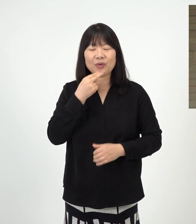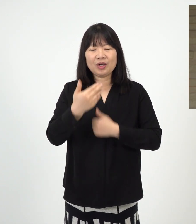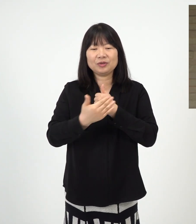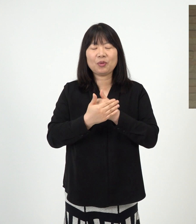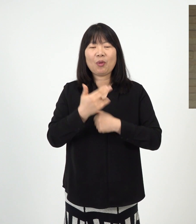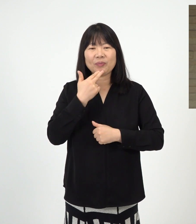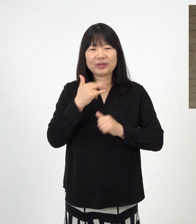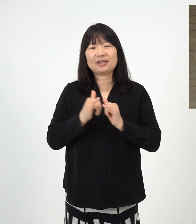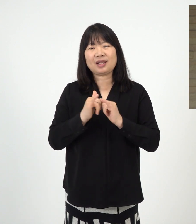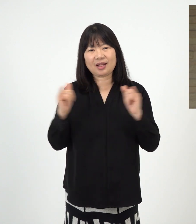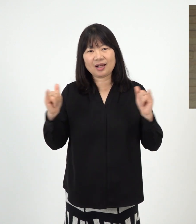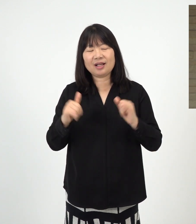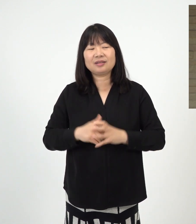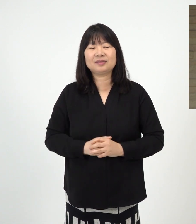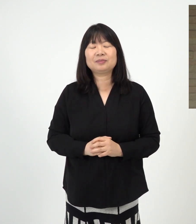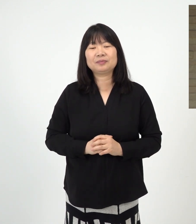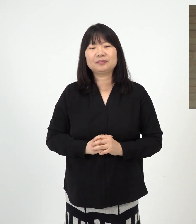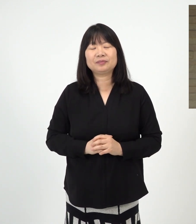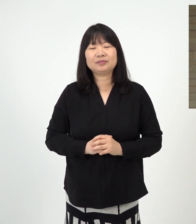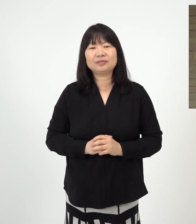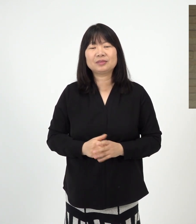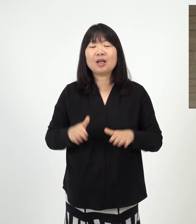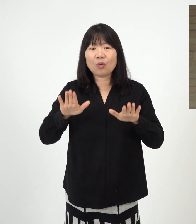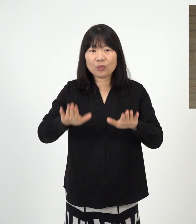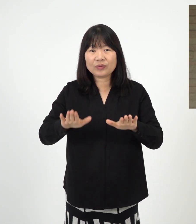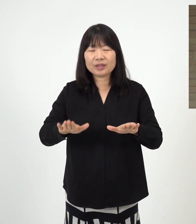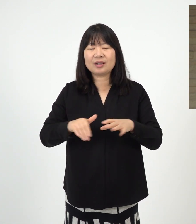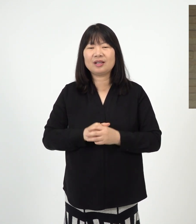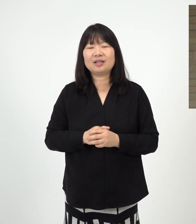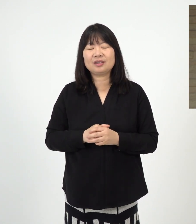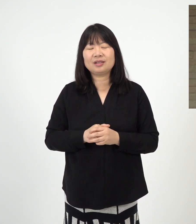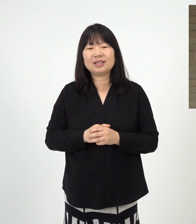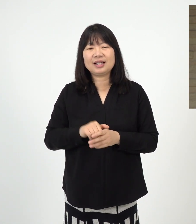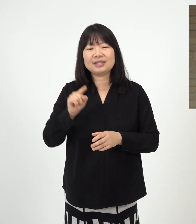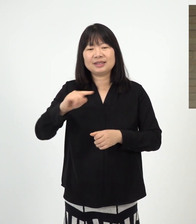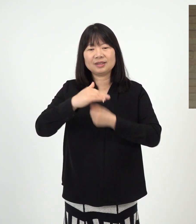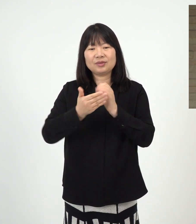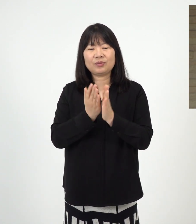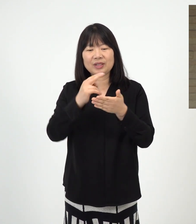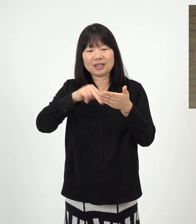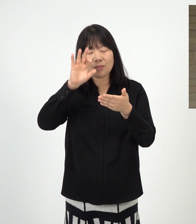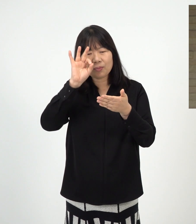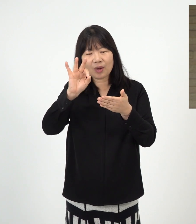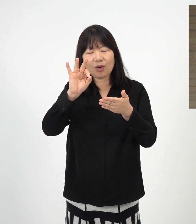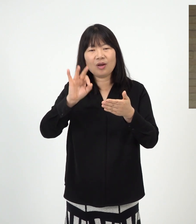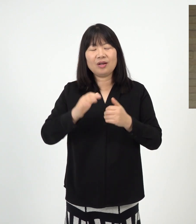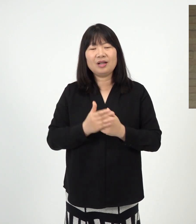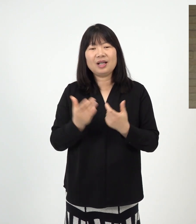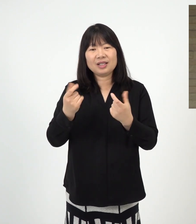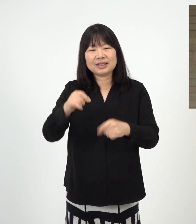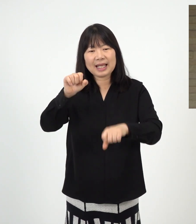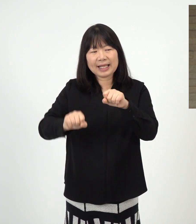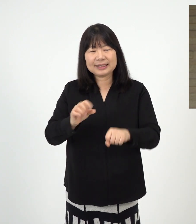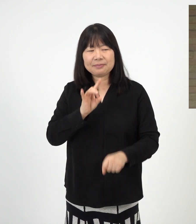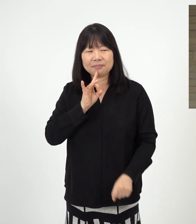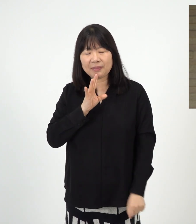안 되는 사람들. 그런데 오늘 과연 이 본문이 우리에게 그런